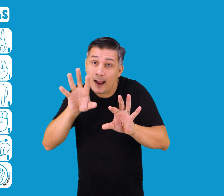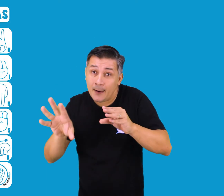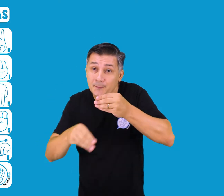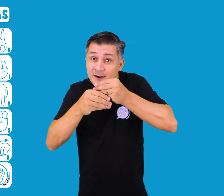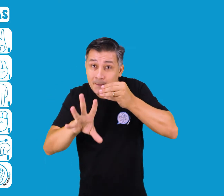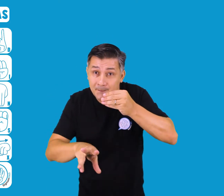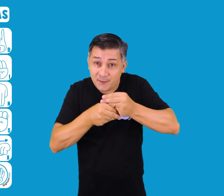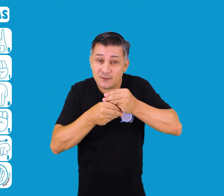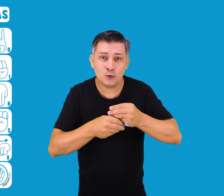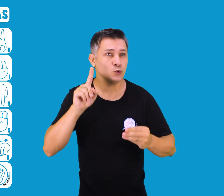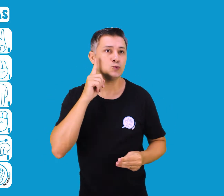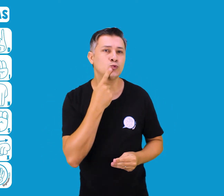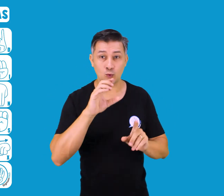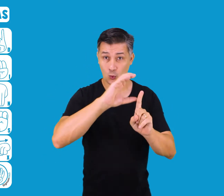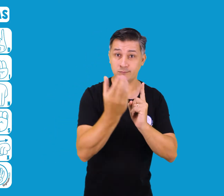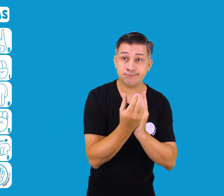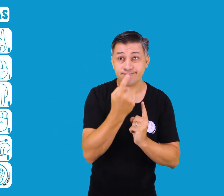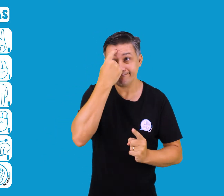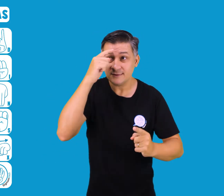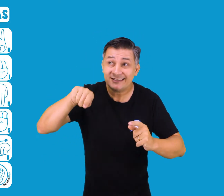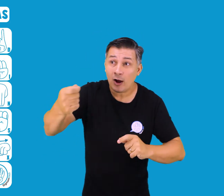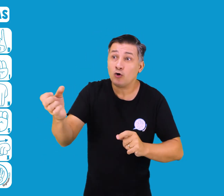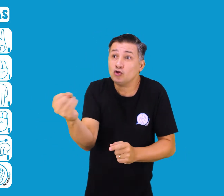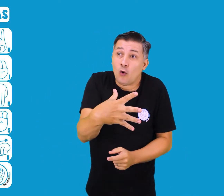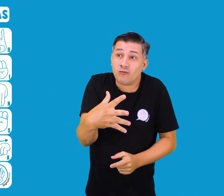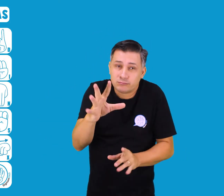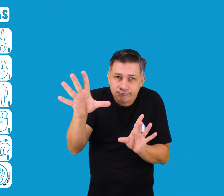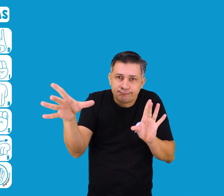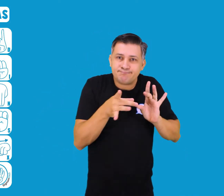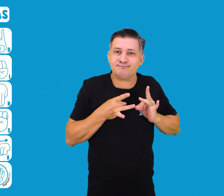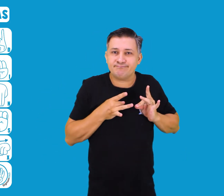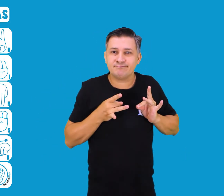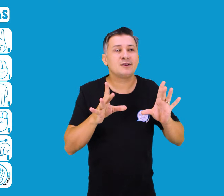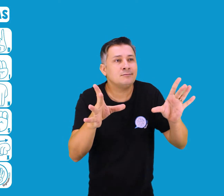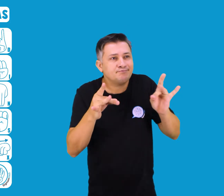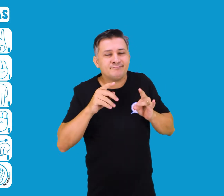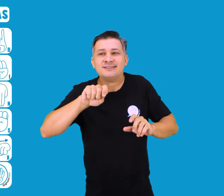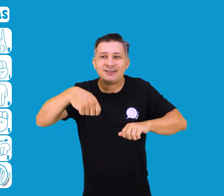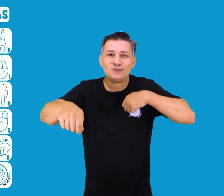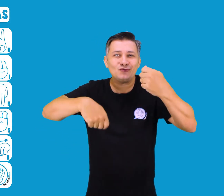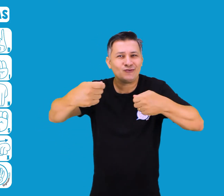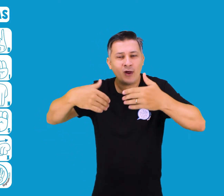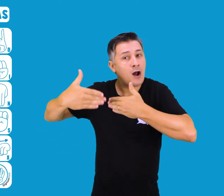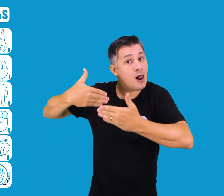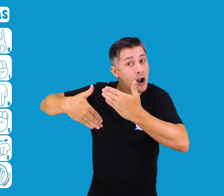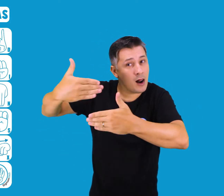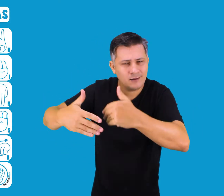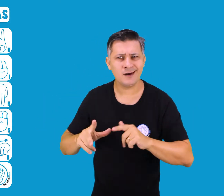palavras cujos sinais ainda são criados pelos surdos, validados e estabelecidos por toda a